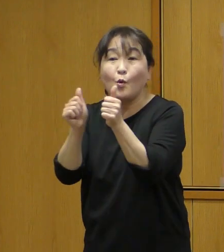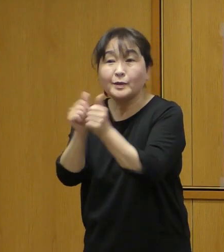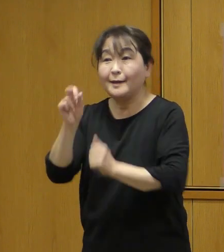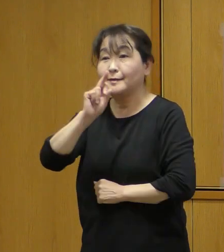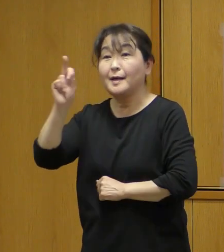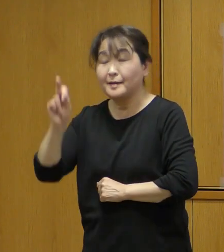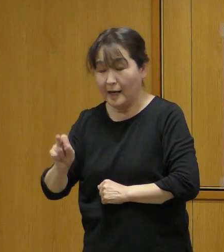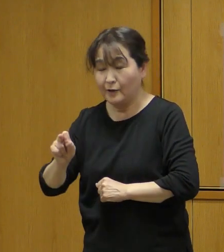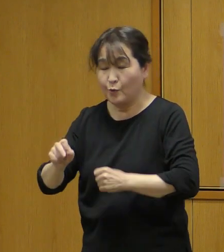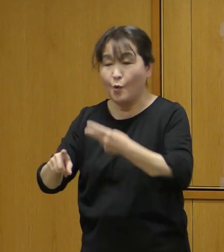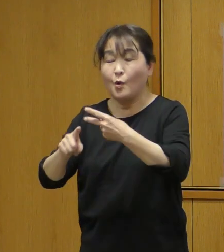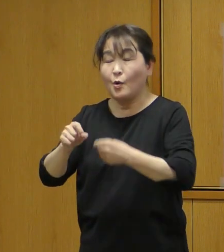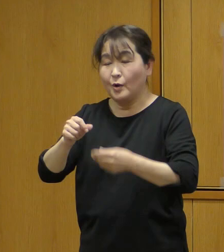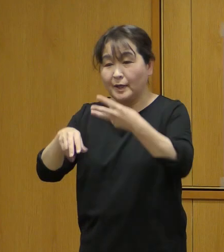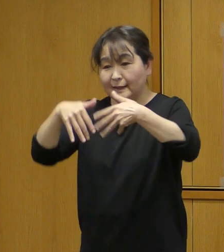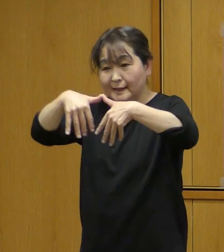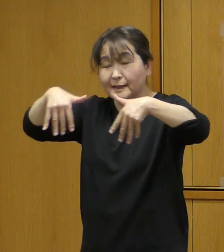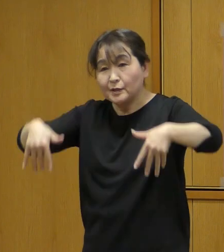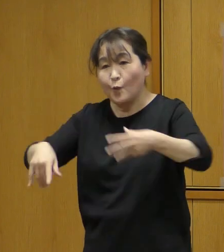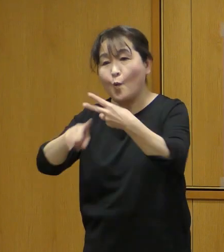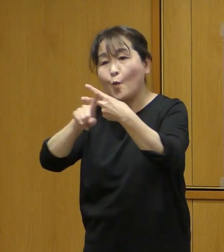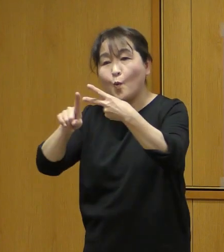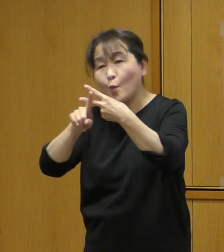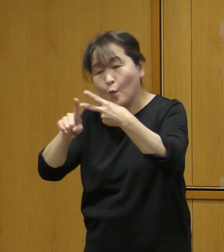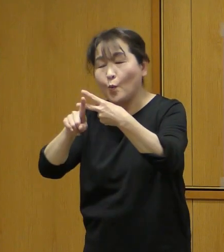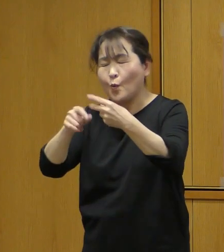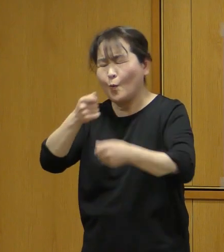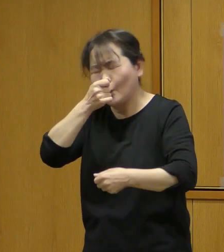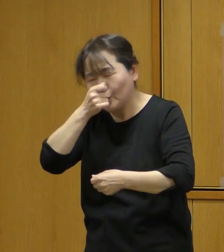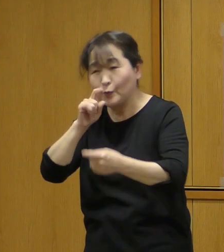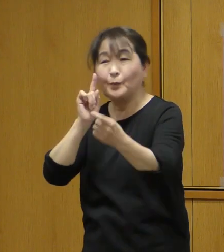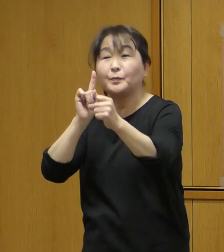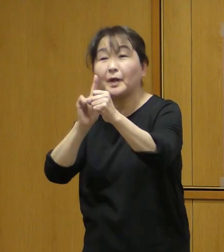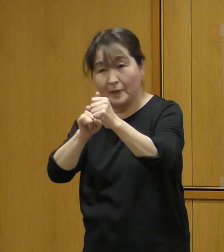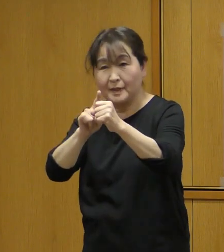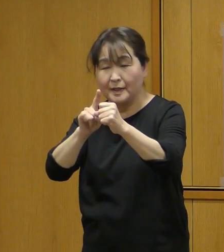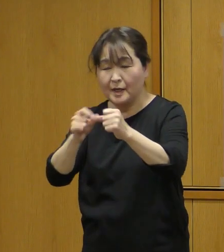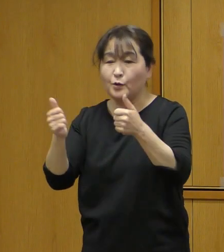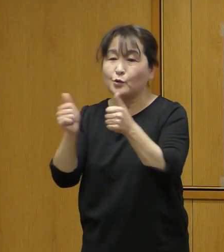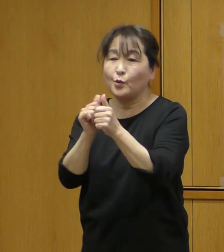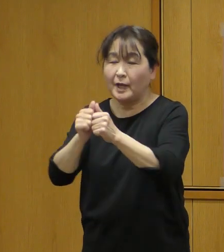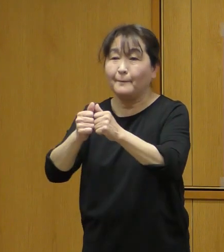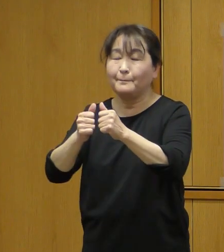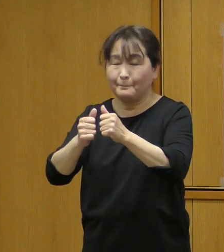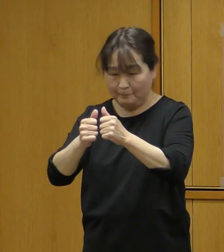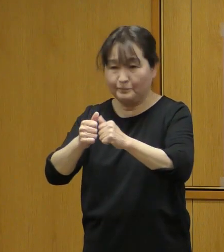充実を図るため、相談専用の窓口電話は